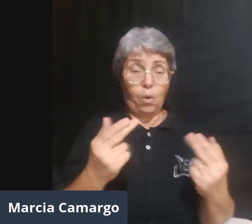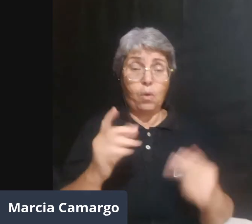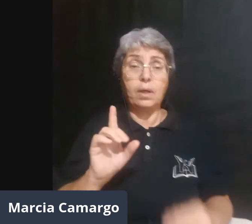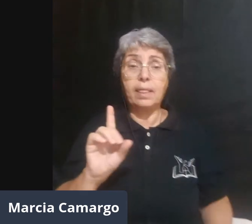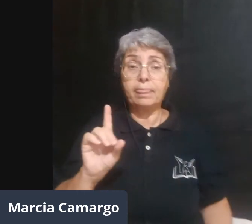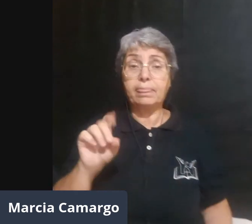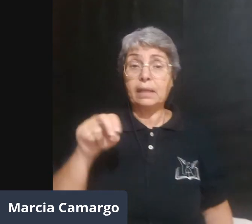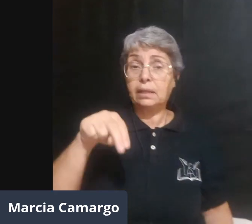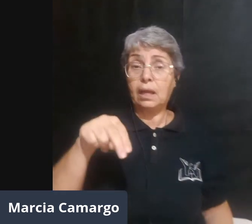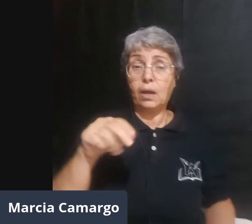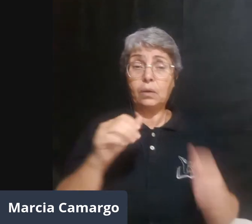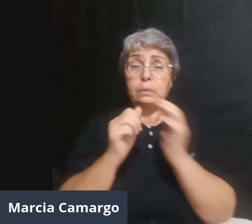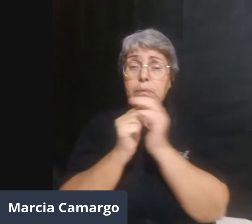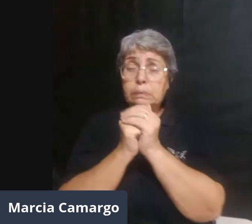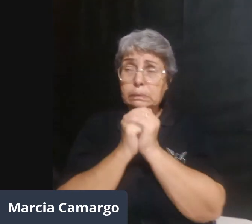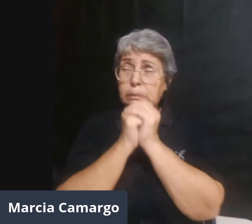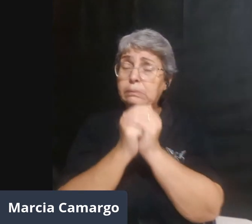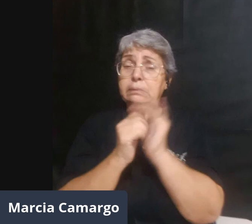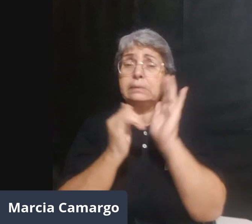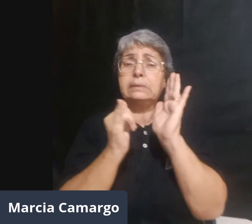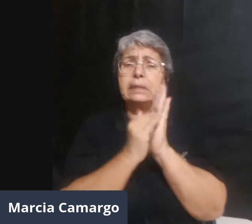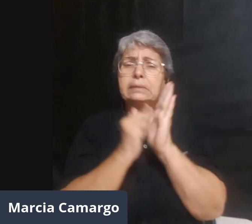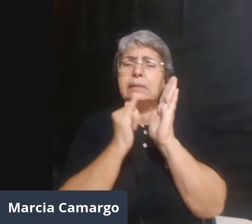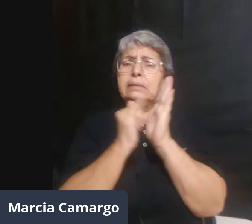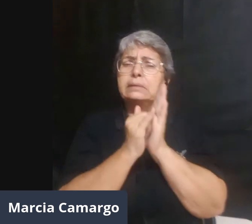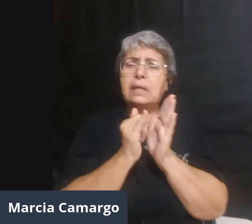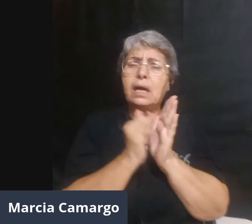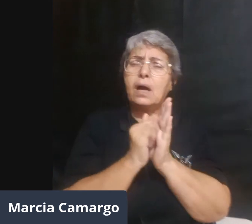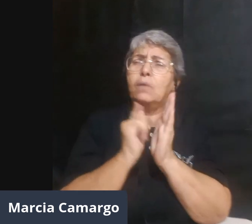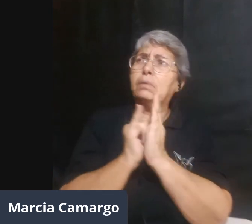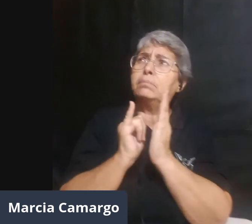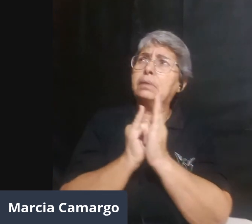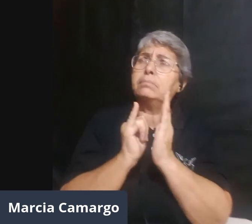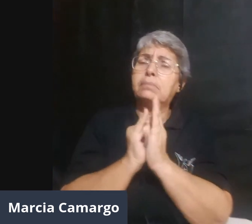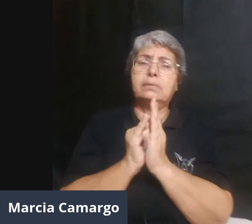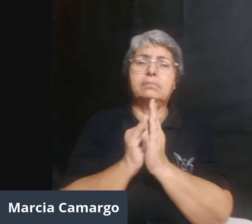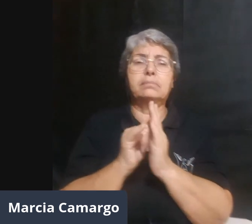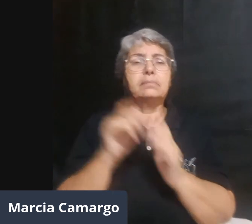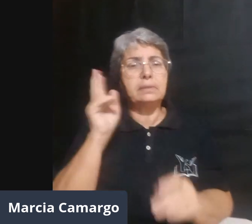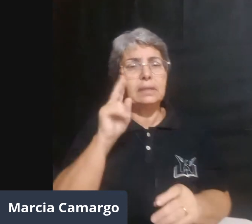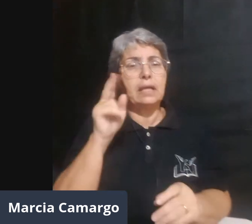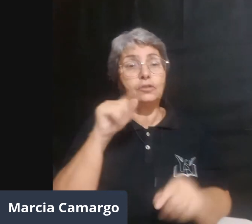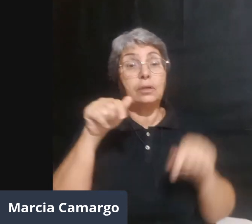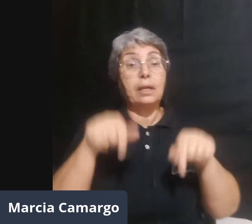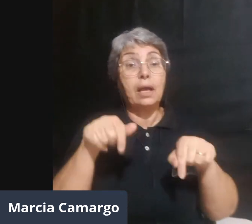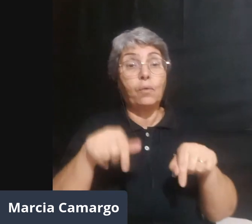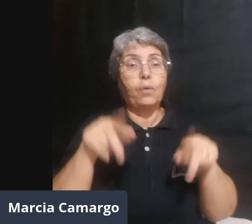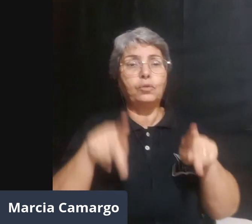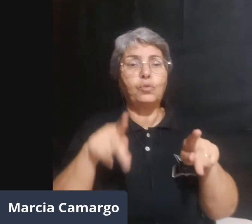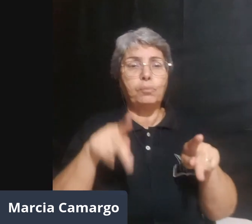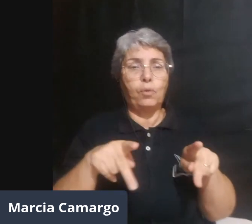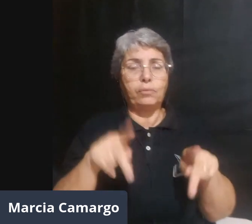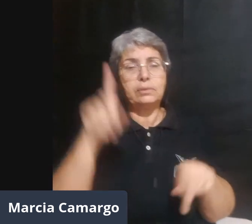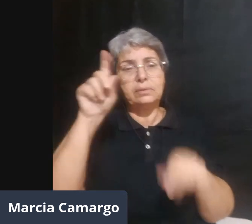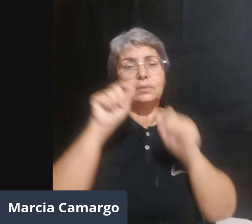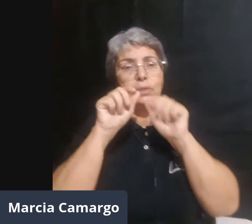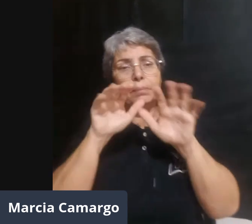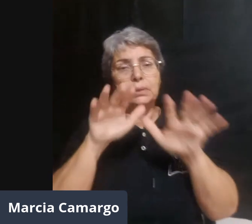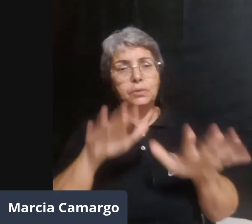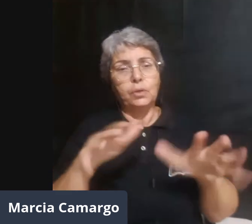povo nesse momento crítico da história. Deus abençoe a cada um de nós, individual e